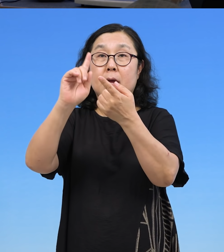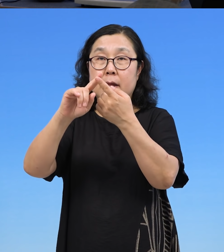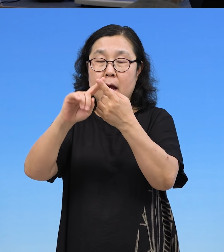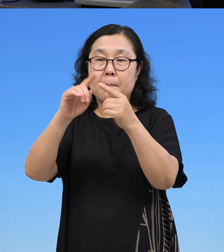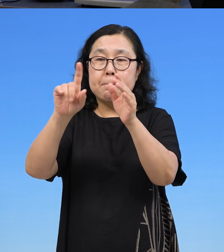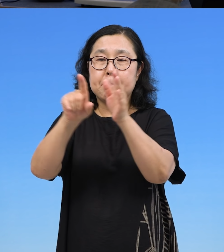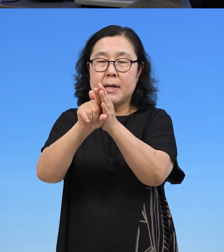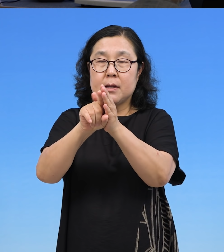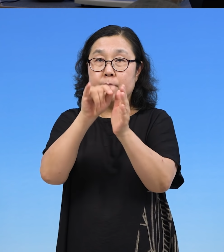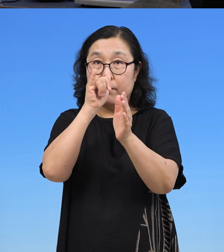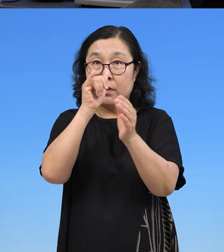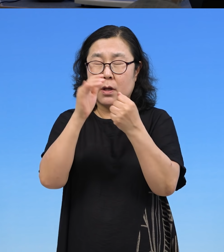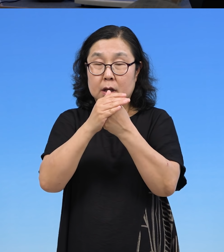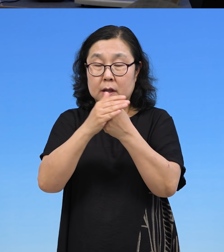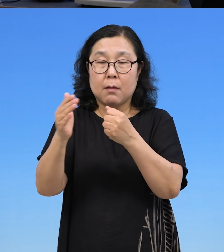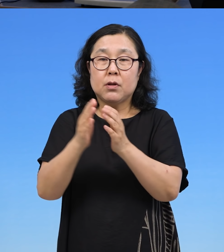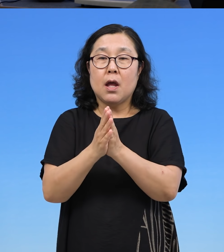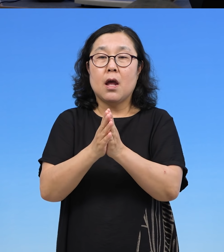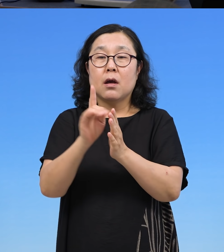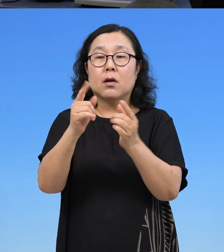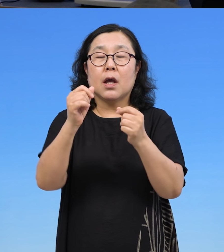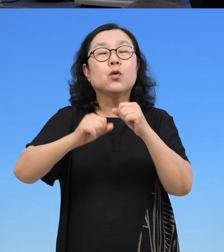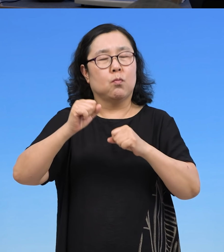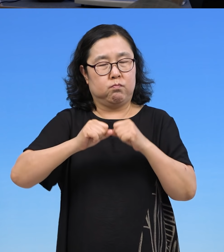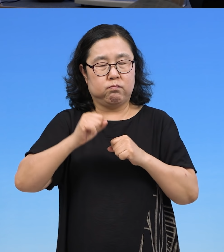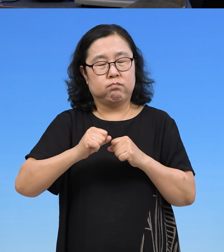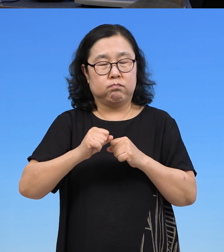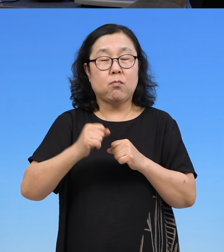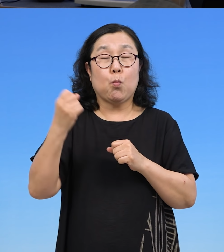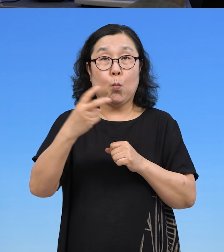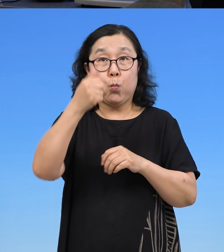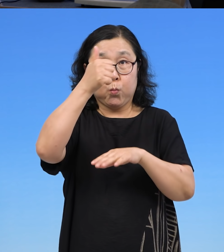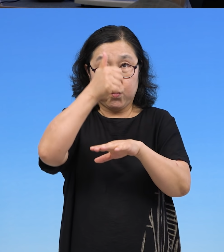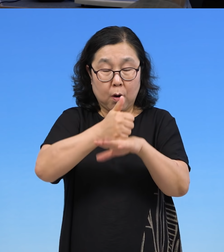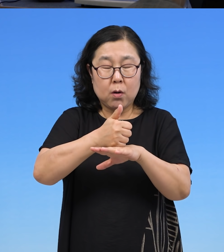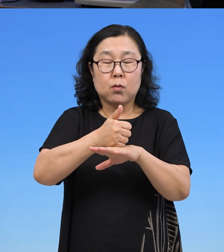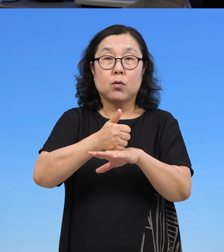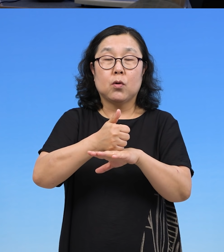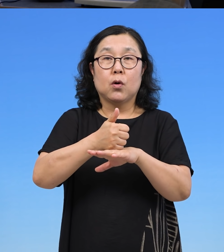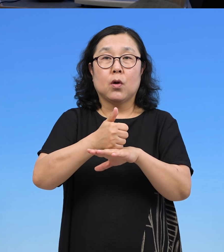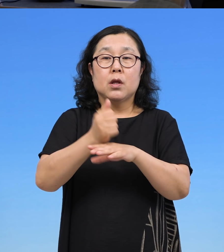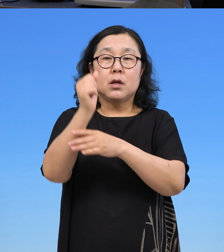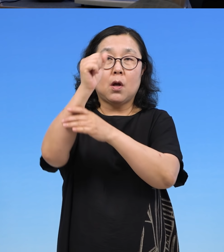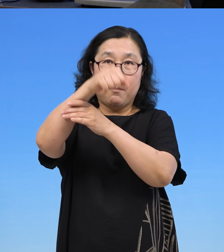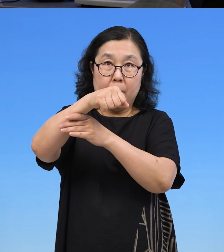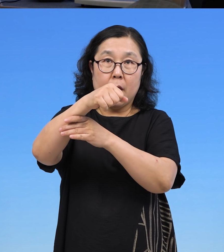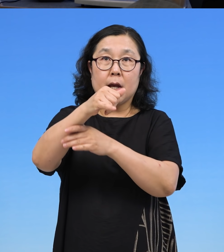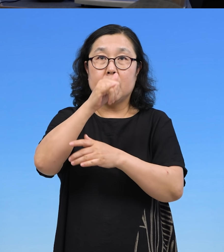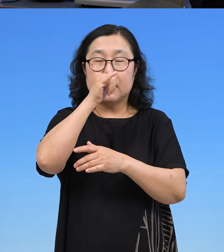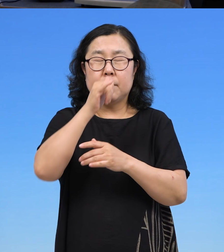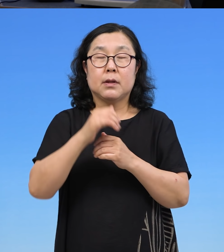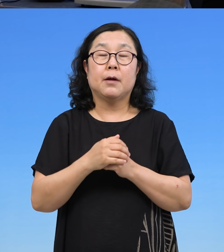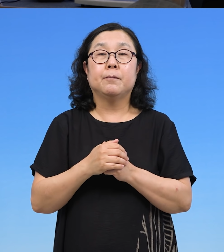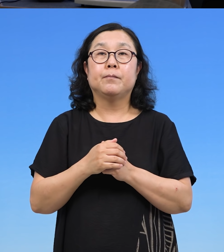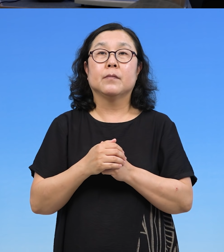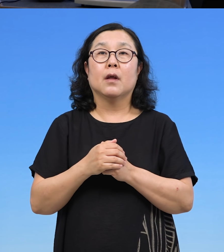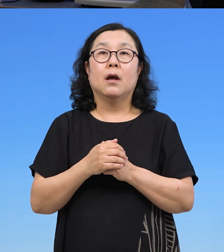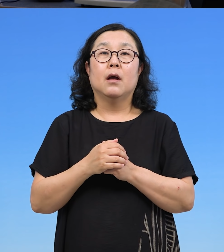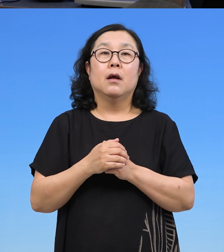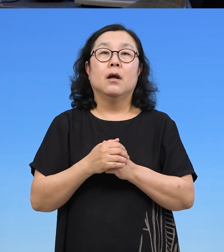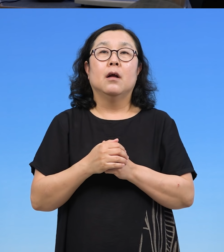믿음이 있었기 때문에 그런 무리수를 둔 거 아닙니까 그리고 결국 그들의 믿음이 어떤 열매를 가져왔습니까 오늘